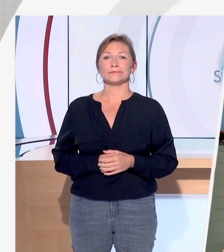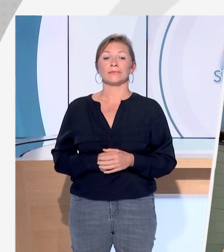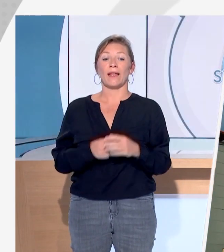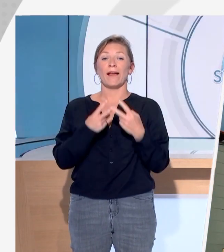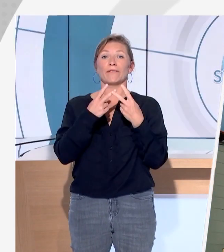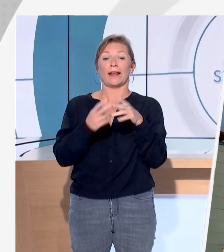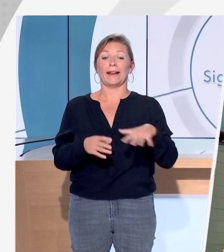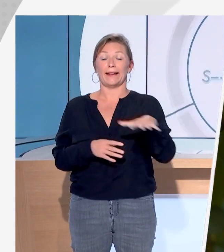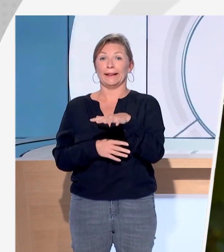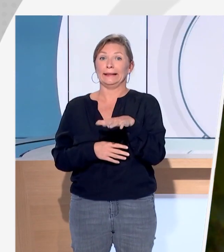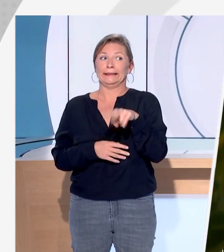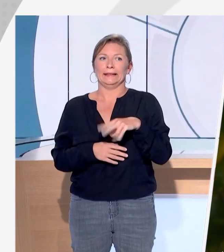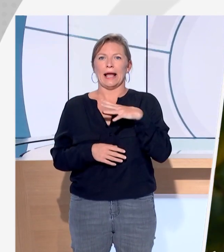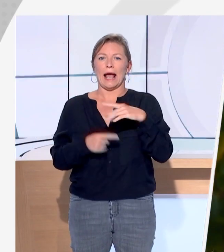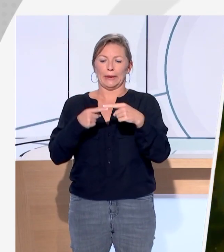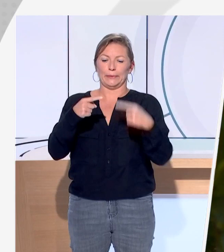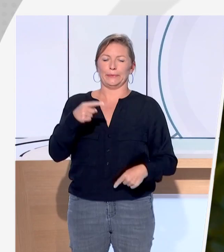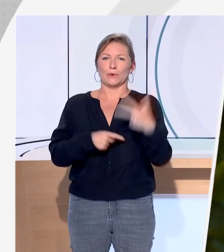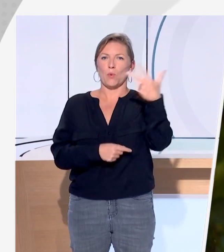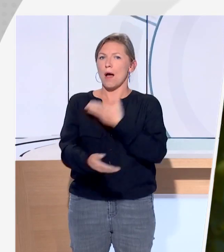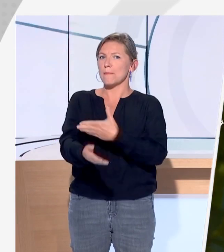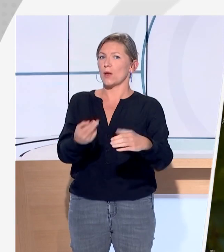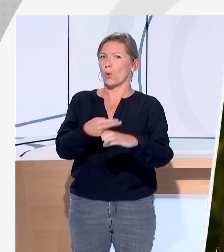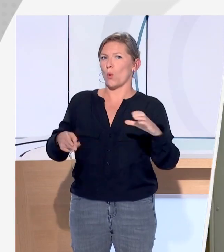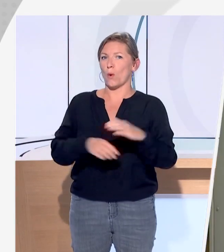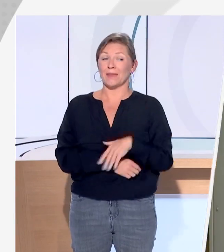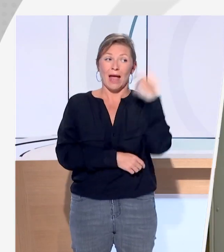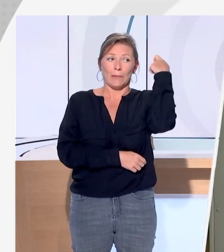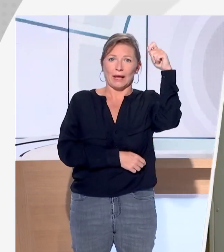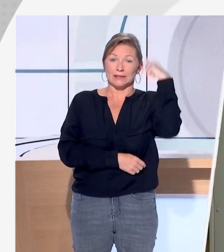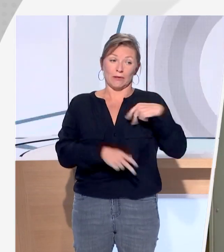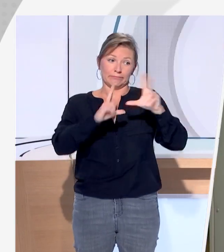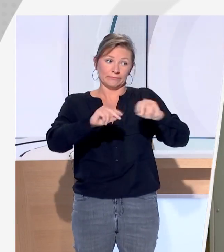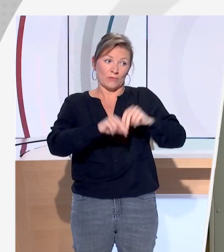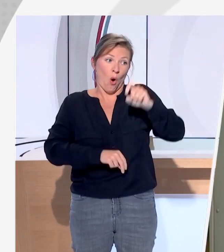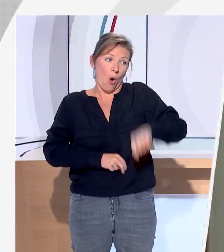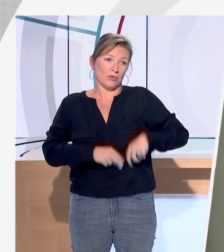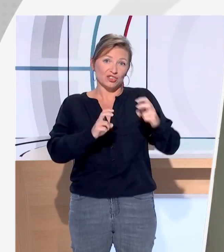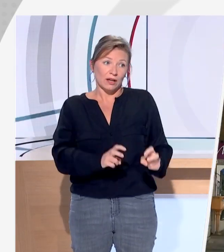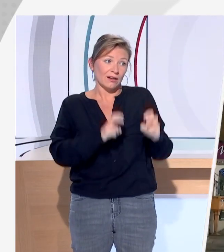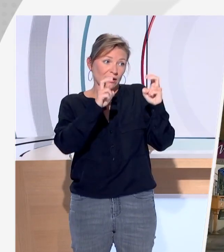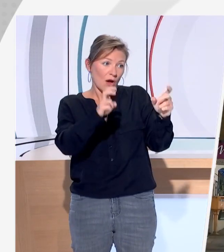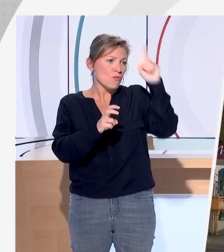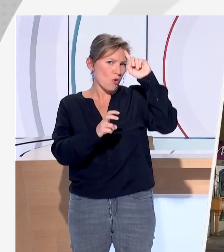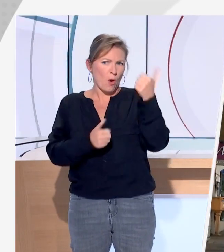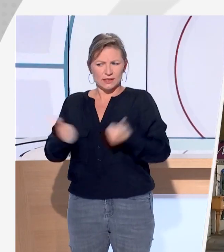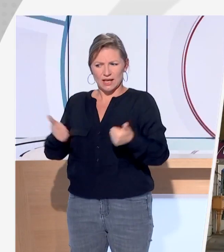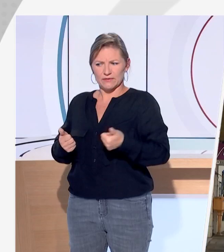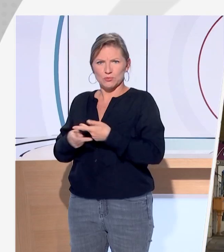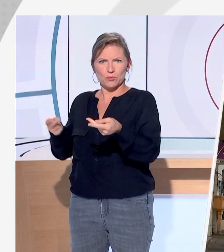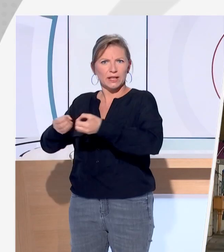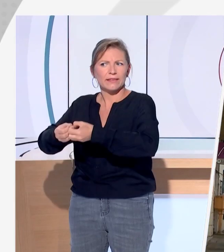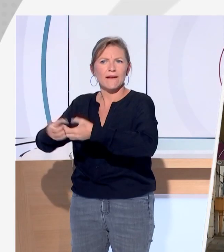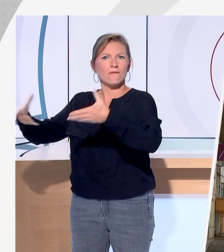L'agglomération affiche un déficit de 3 millions d'euros. Mais son président justifie cette forte hausse par une augmentation des missions de service